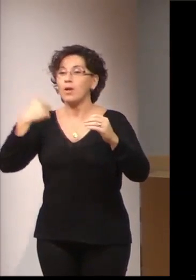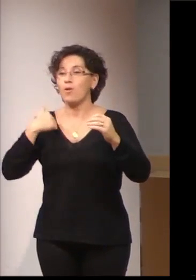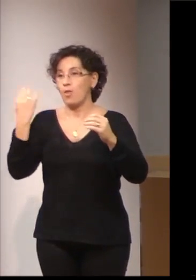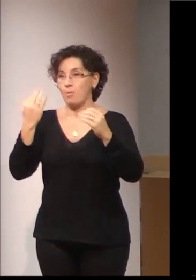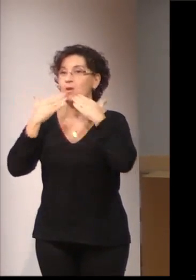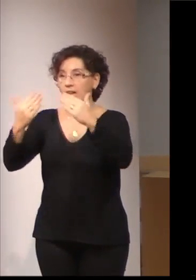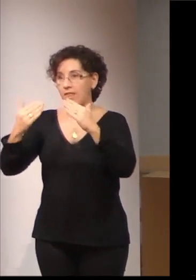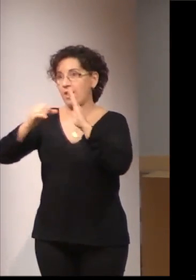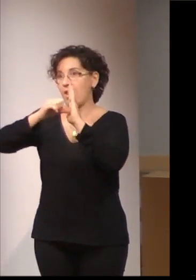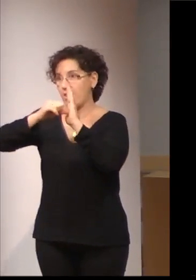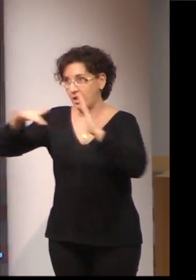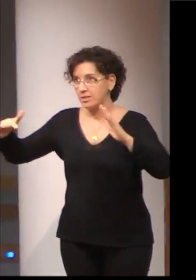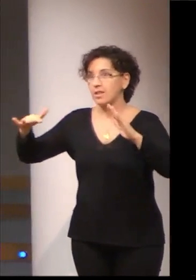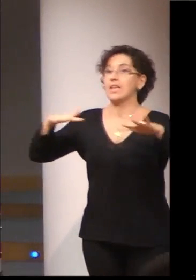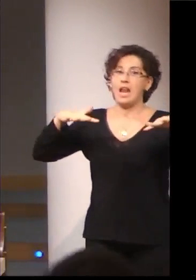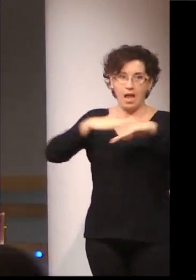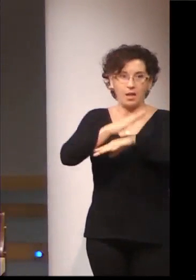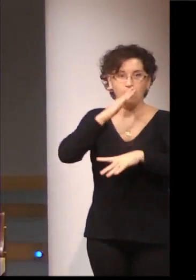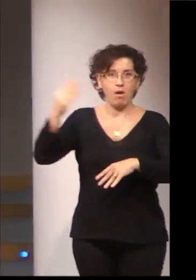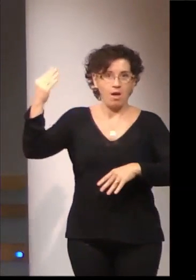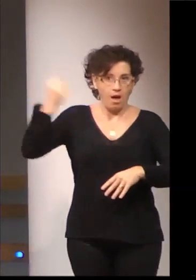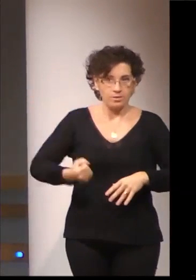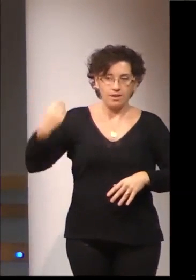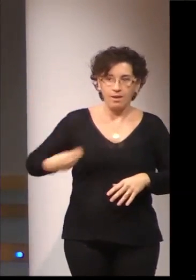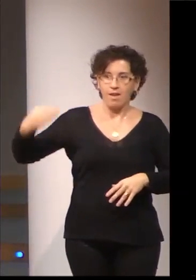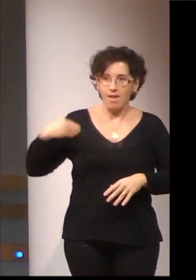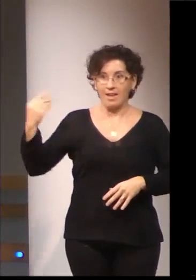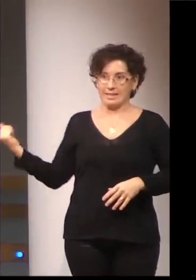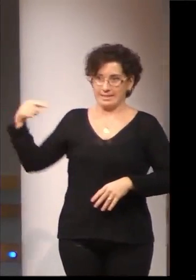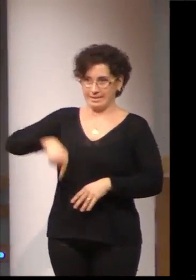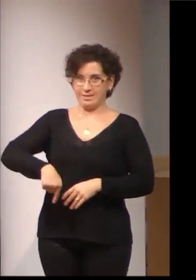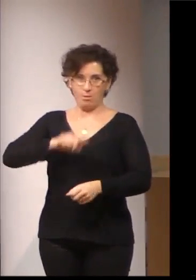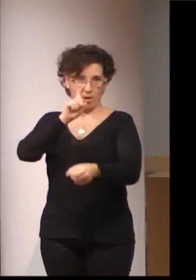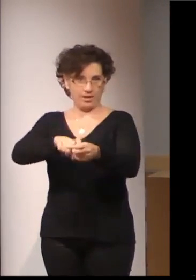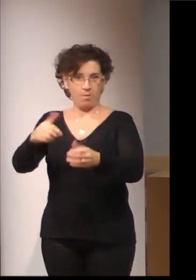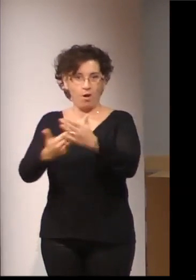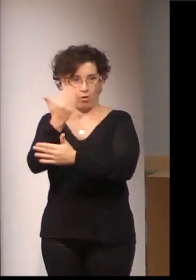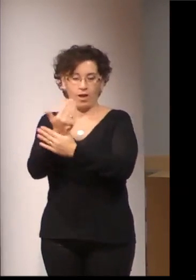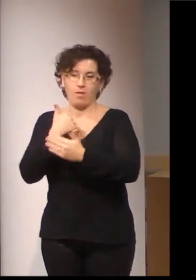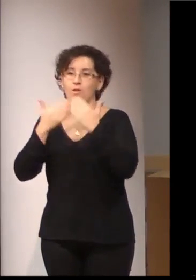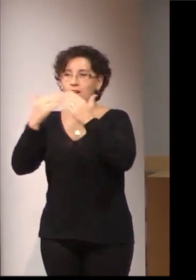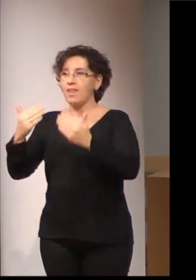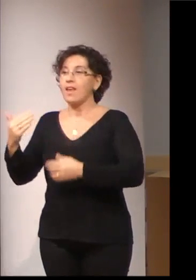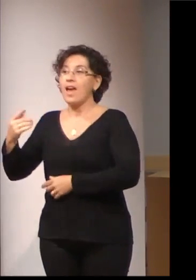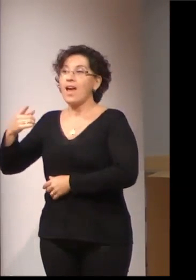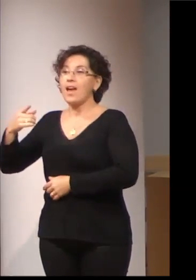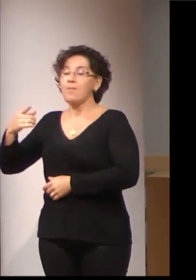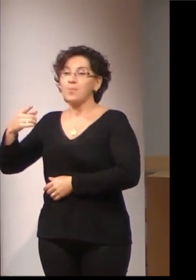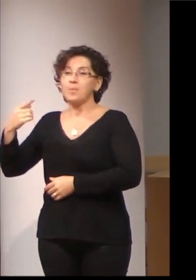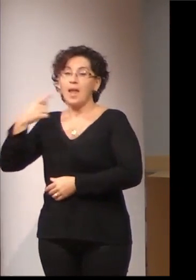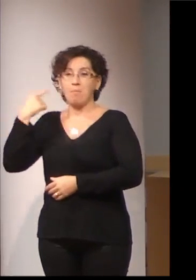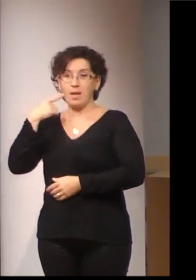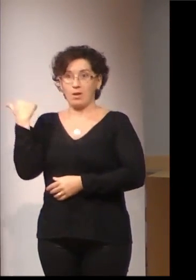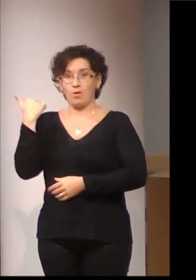también a la red por su insistencia en que estuviéramos hoy aquí. Y supongo que Emilio dijo que en estos momentos estaba,